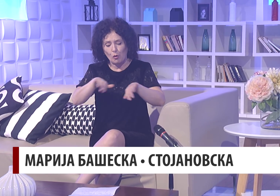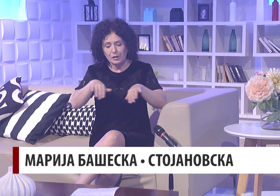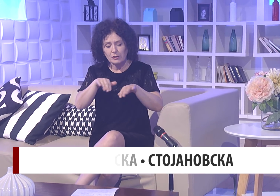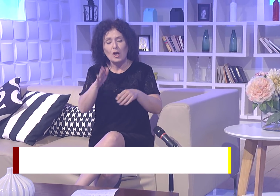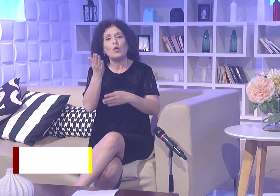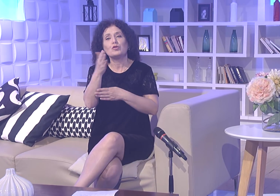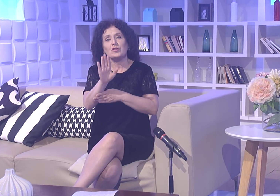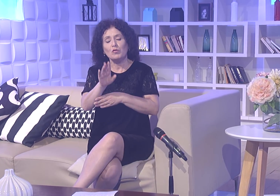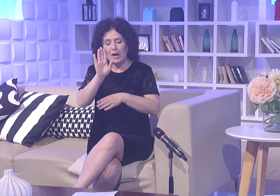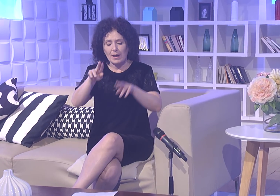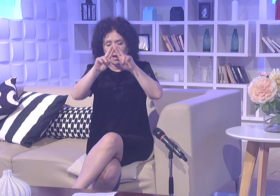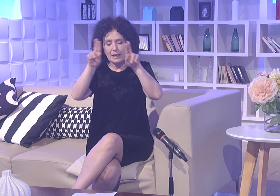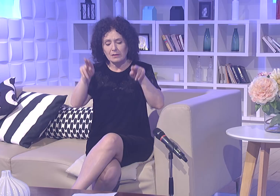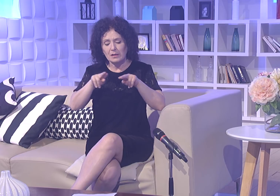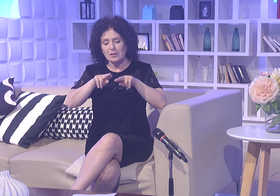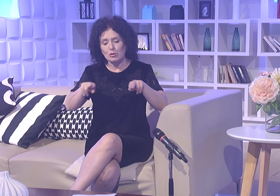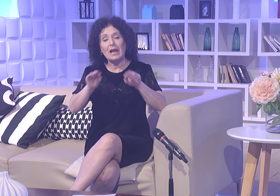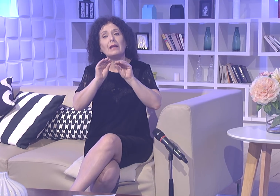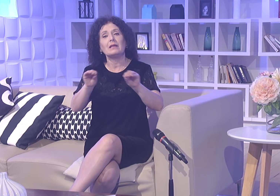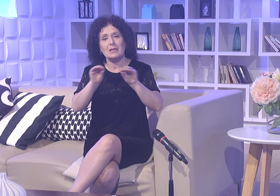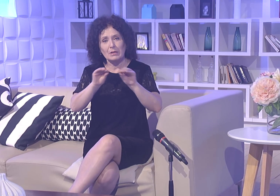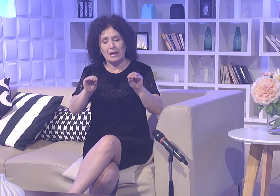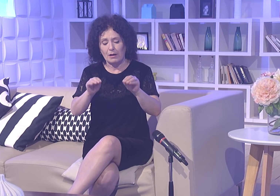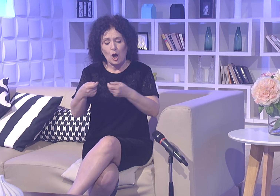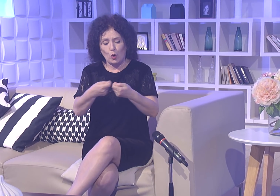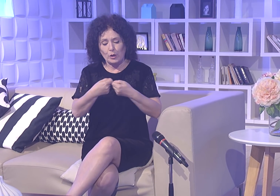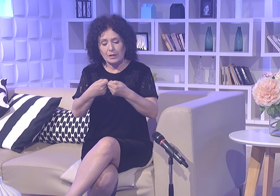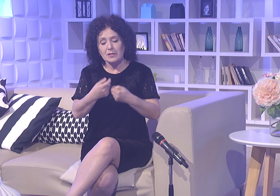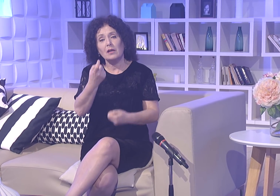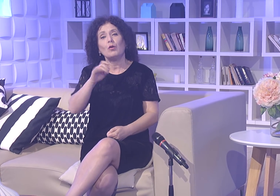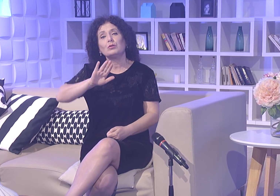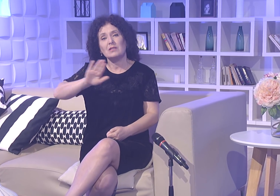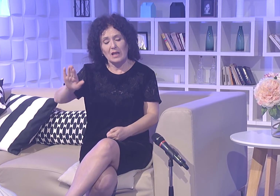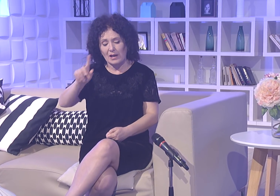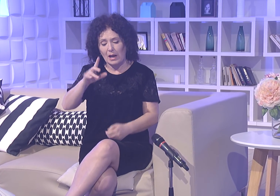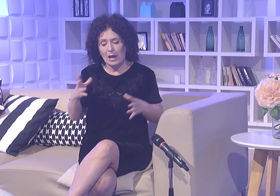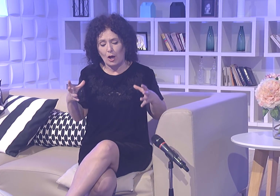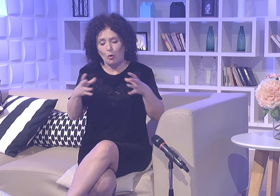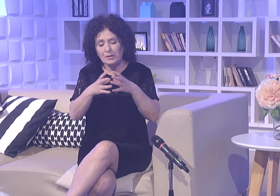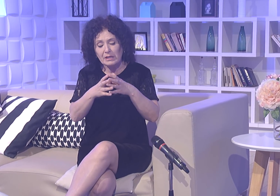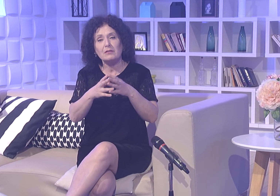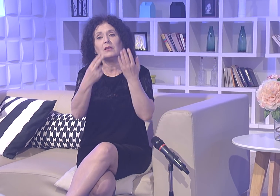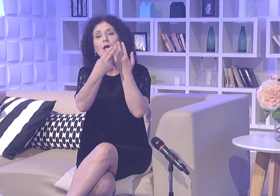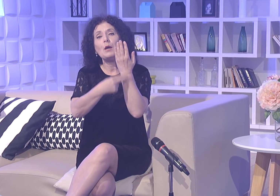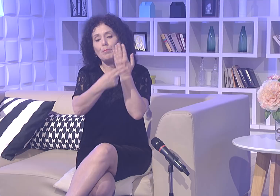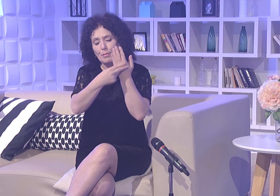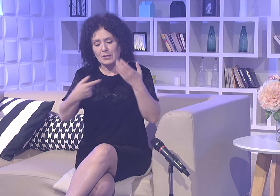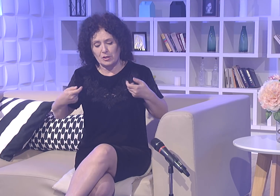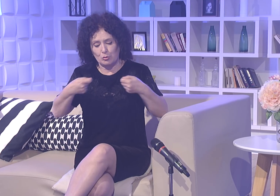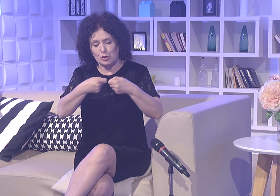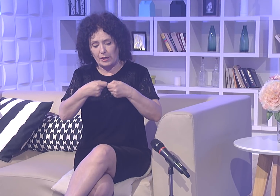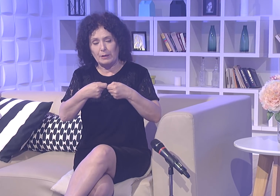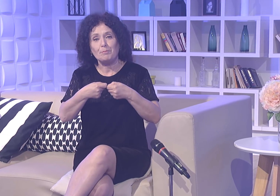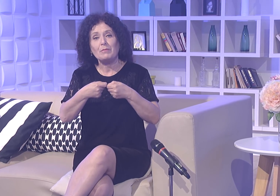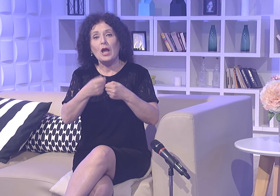во Охрид учествуваа на интернационален семинар организиран од страна на Обединетите